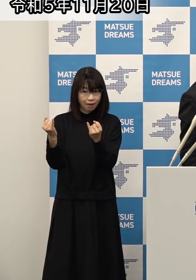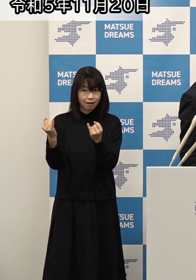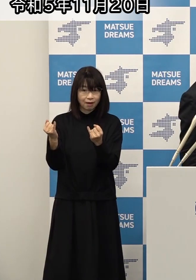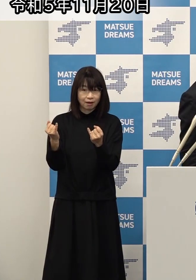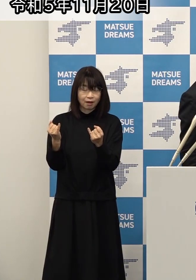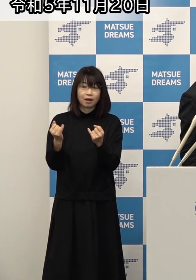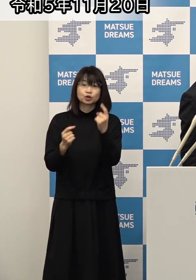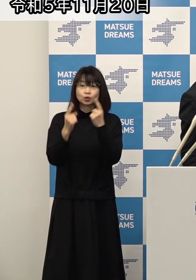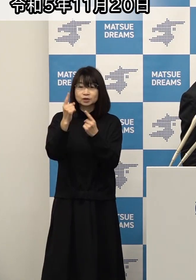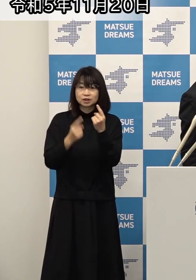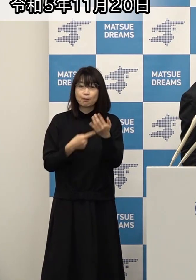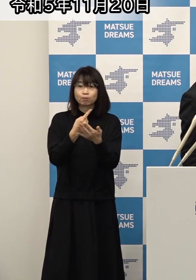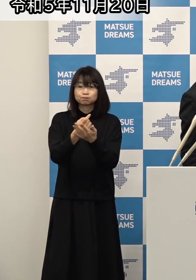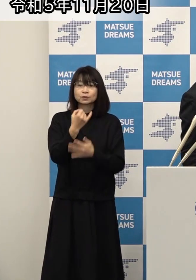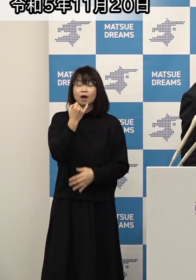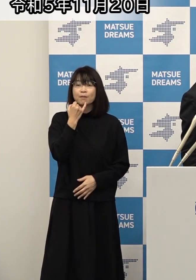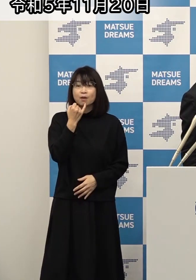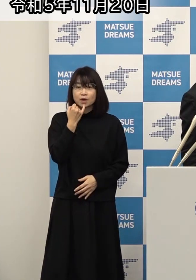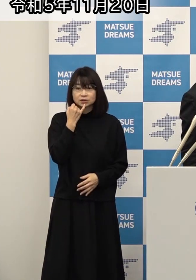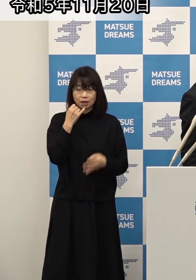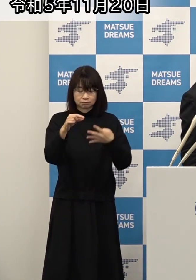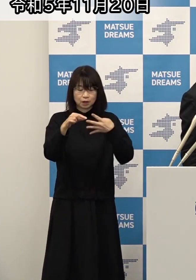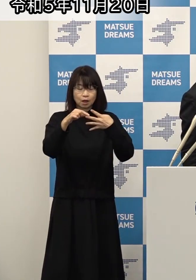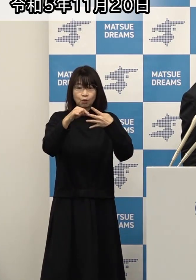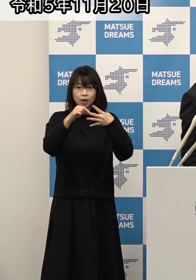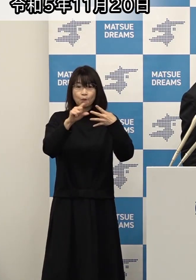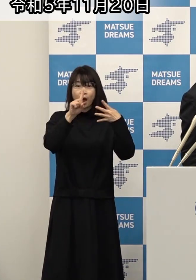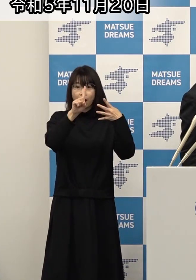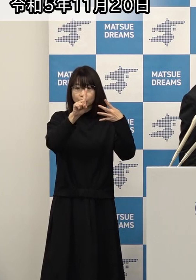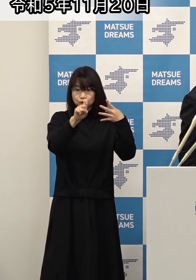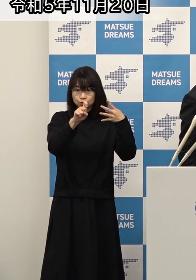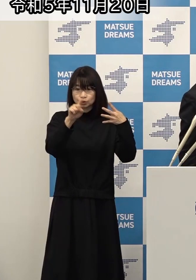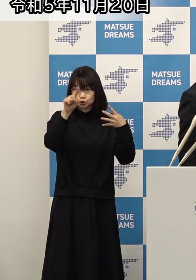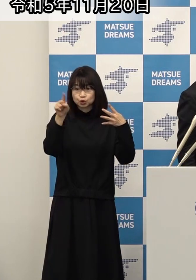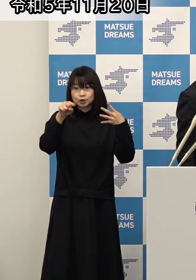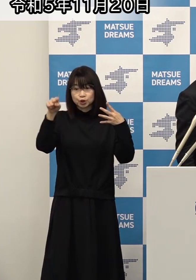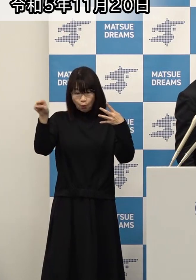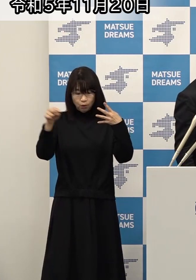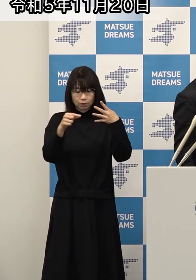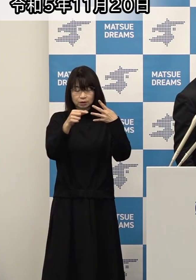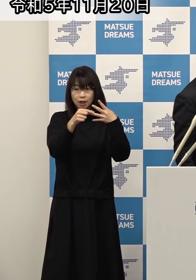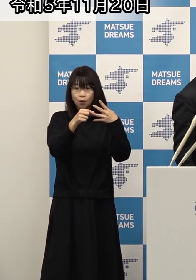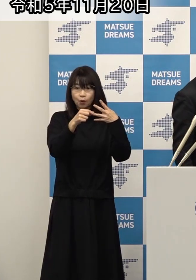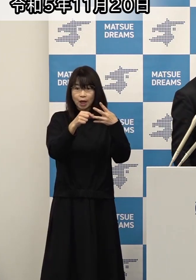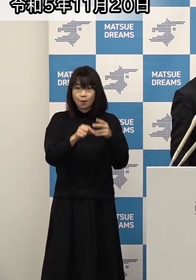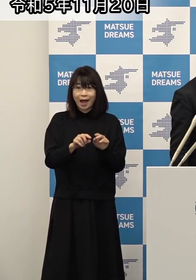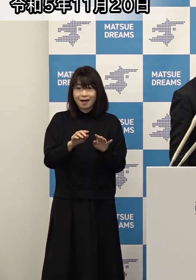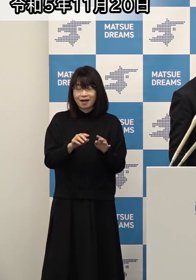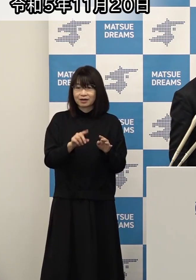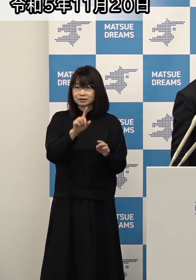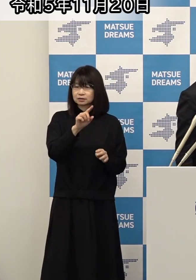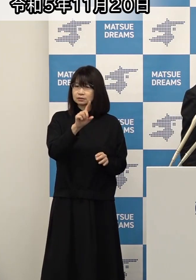ことができます。10キロ、ジョギング 2.6 キロ、ちびっこマラソン、1キロということでございます。